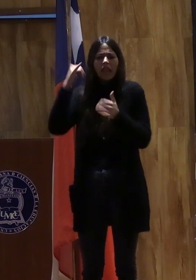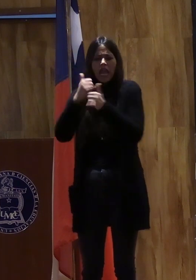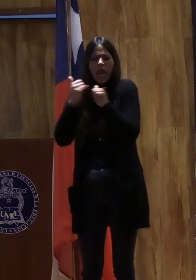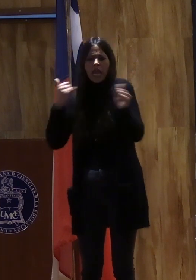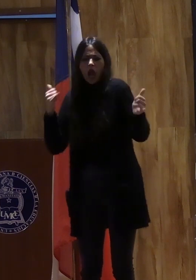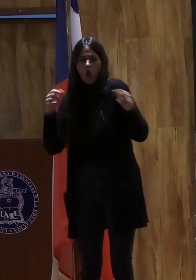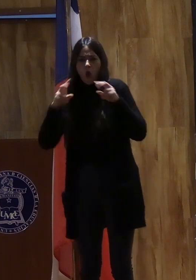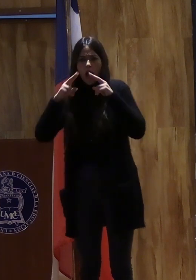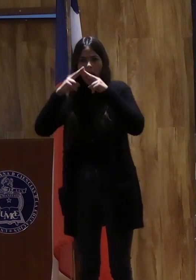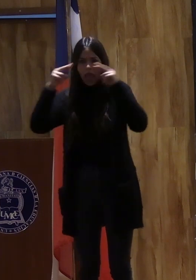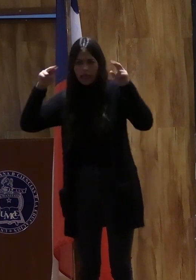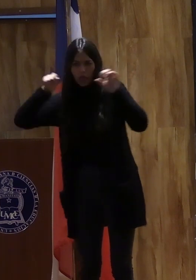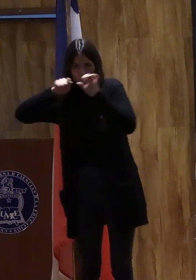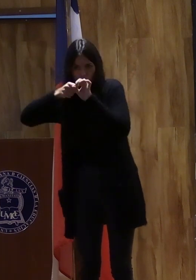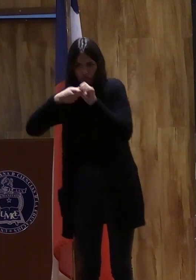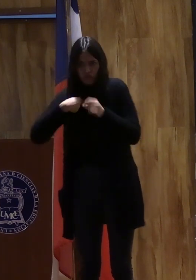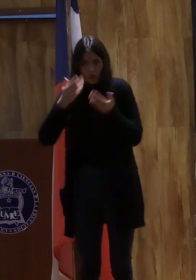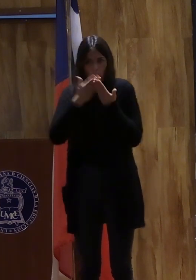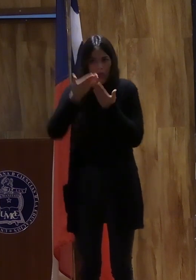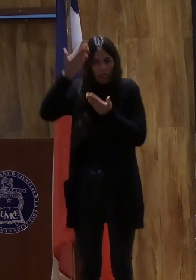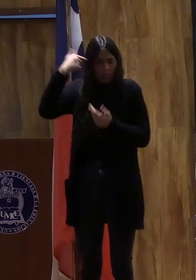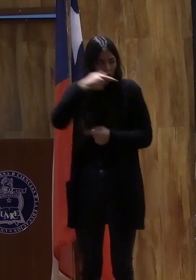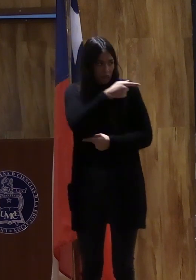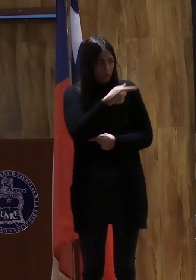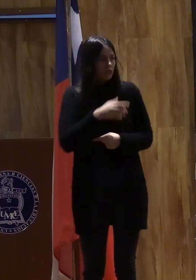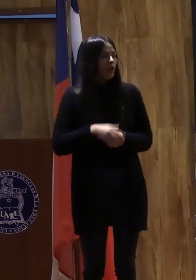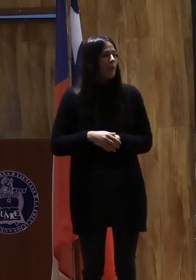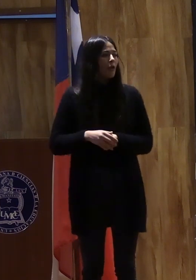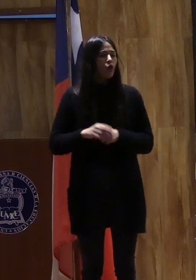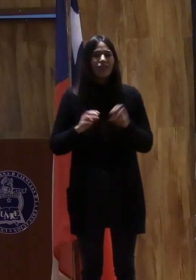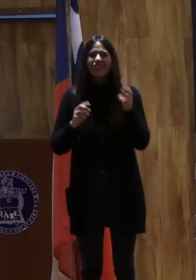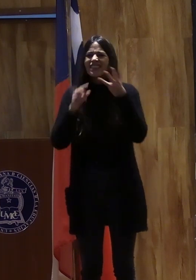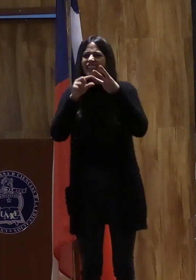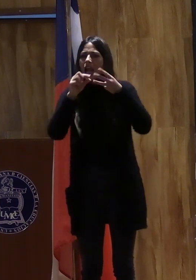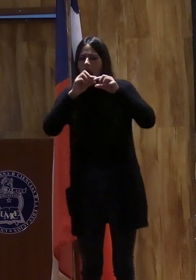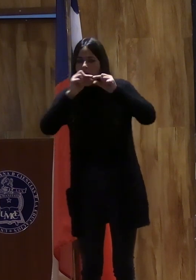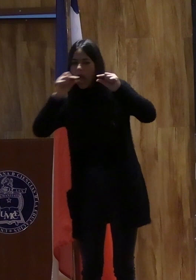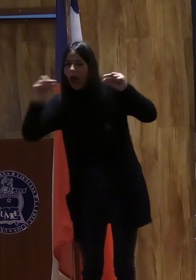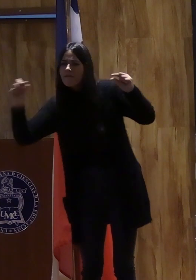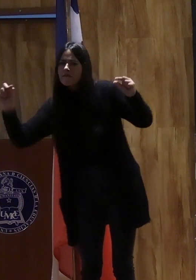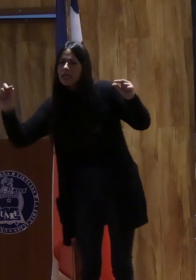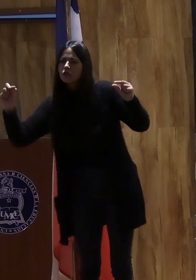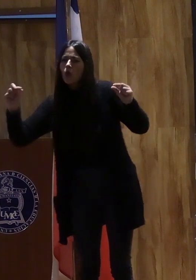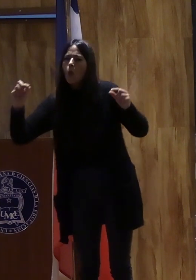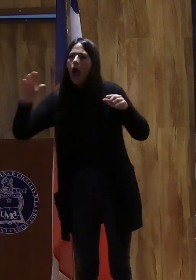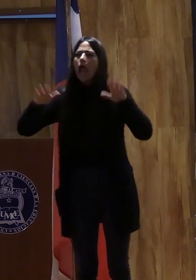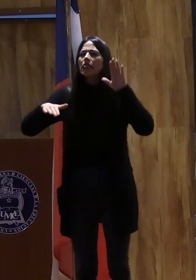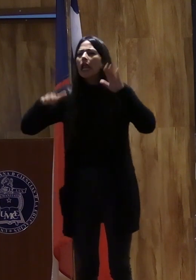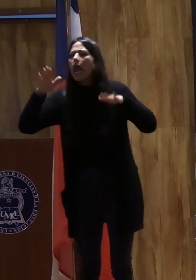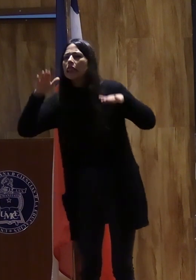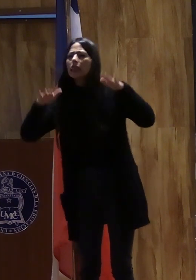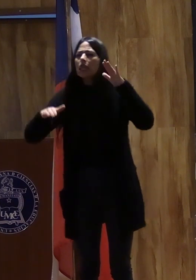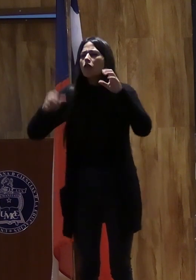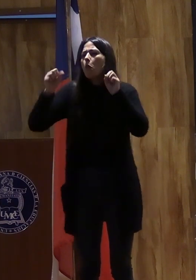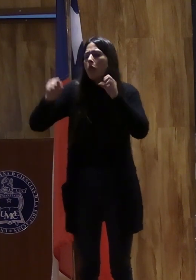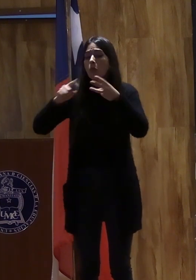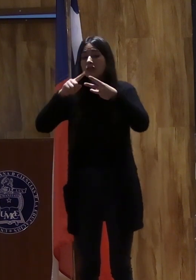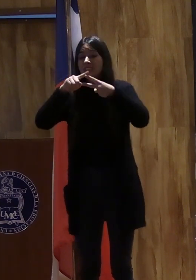eléctrica en alguna época, después ya me fui a otro lado. Pero el tercero es como alternativa por si falla uno de los otros